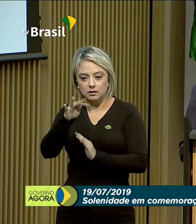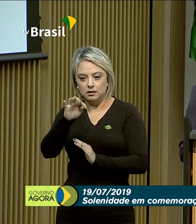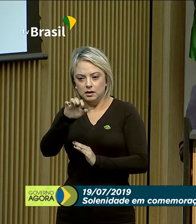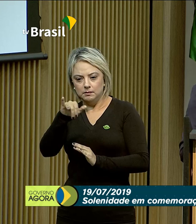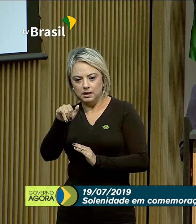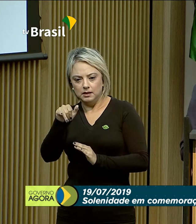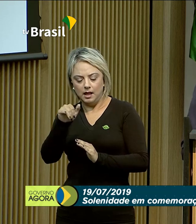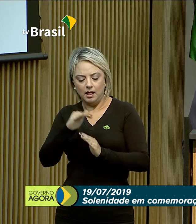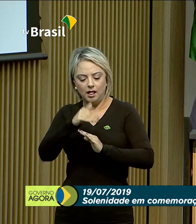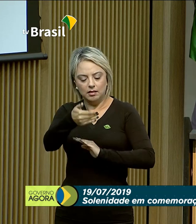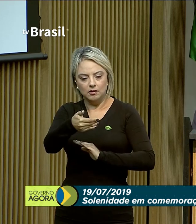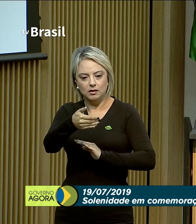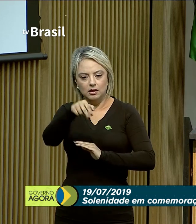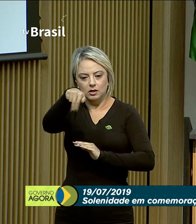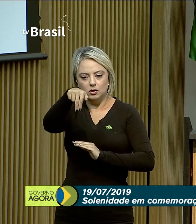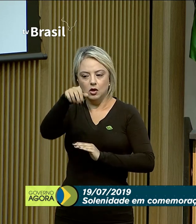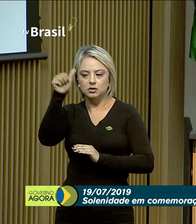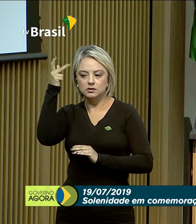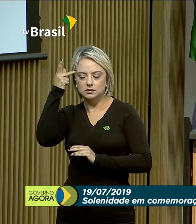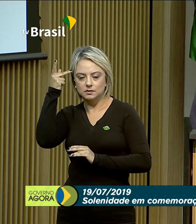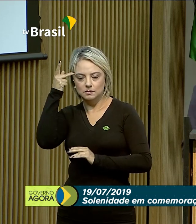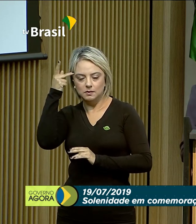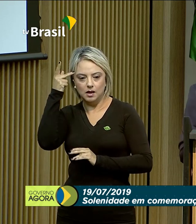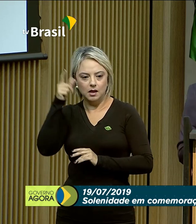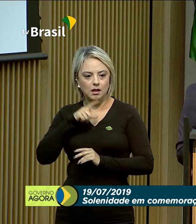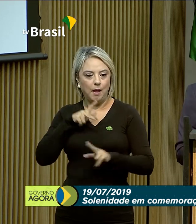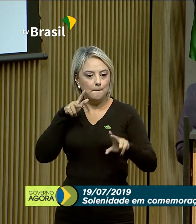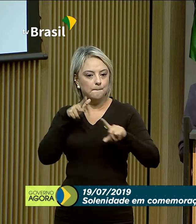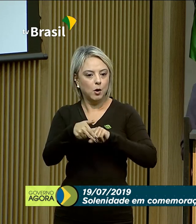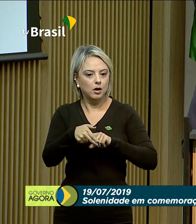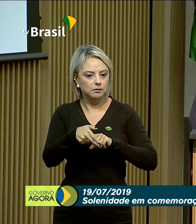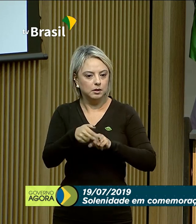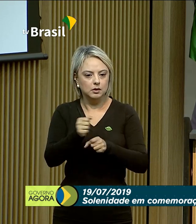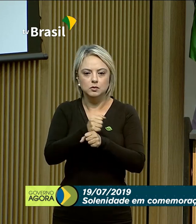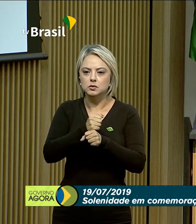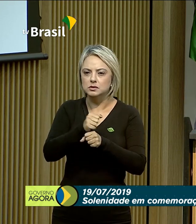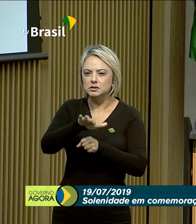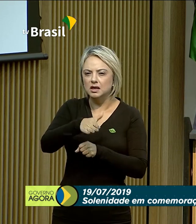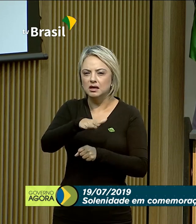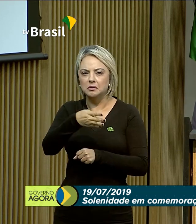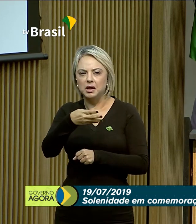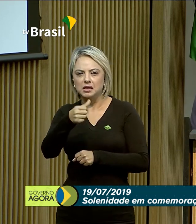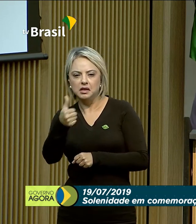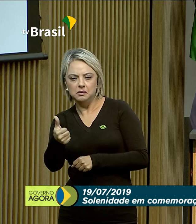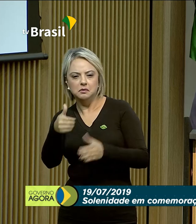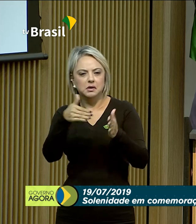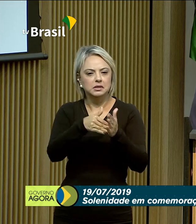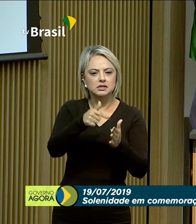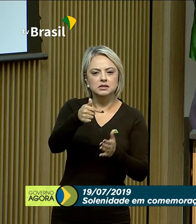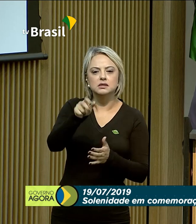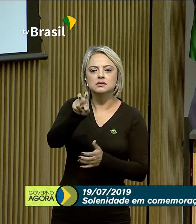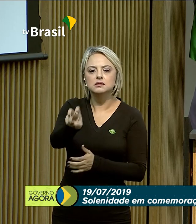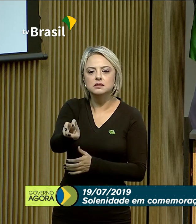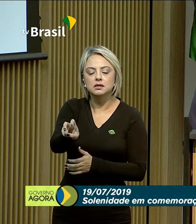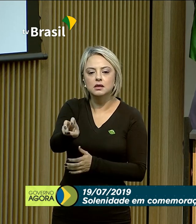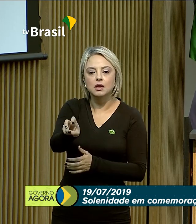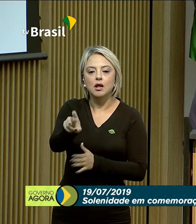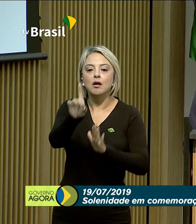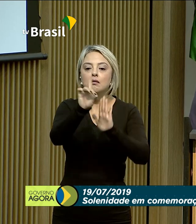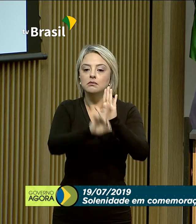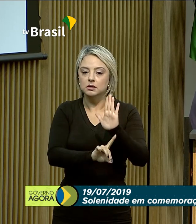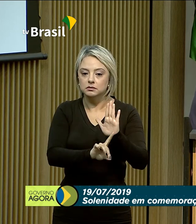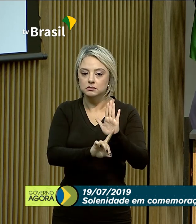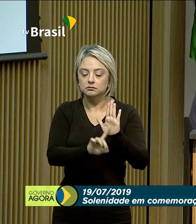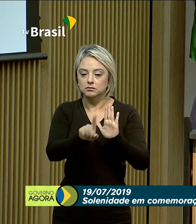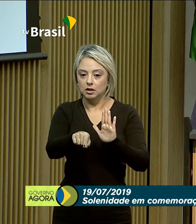na zona norte de São Paulo. Apesar de ter sido proibido entre 1941 e 1975 por um decreto